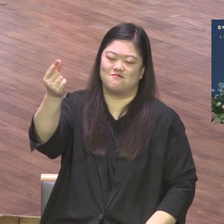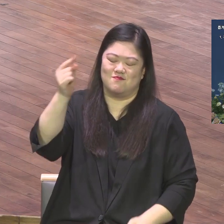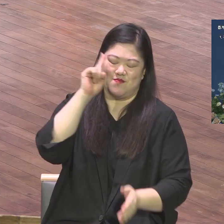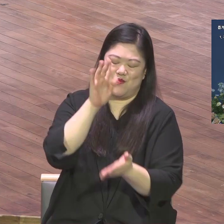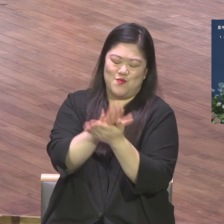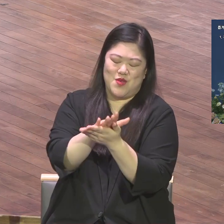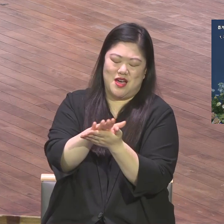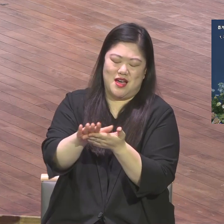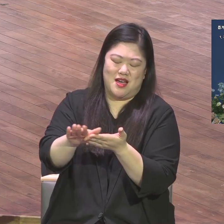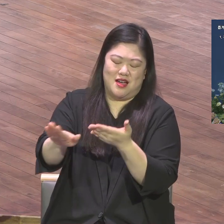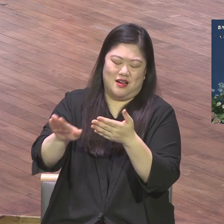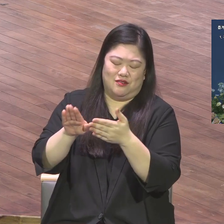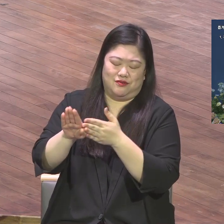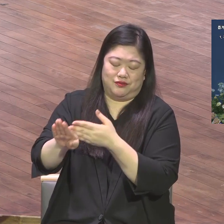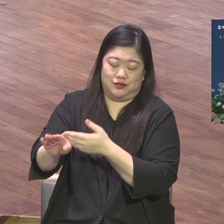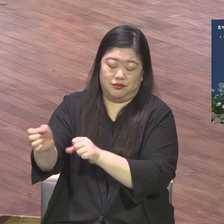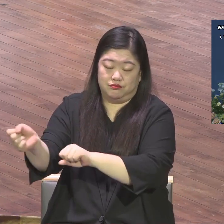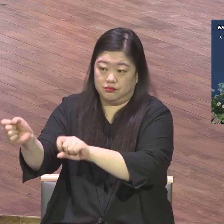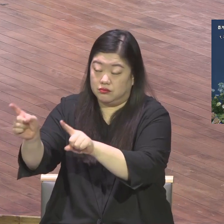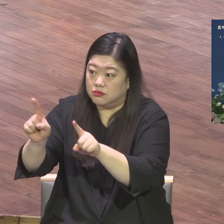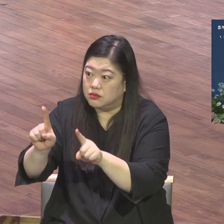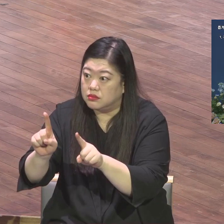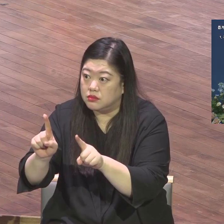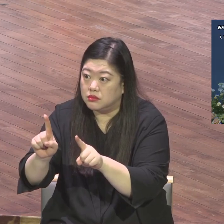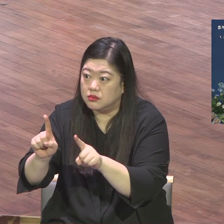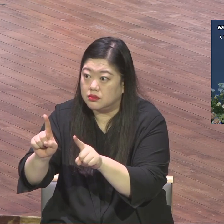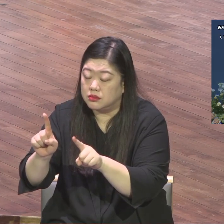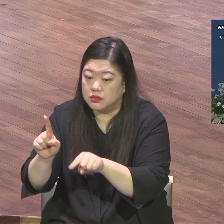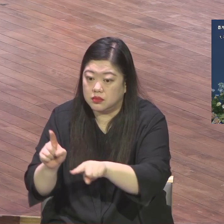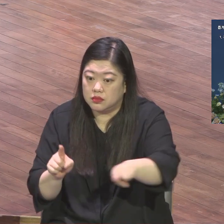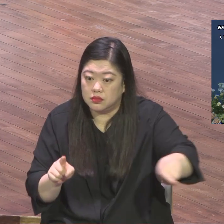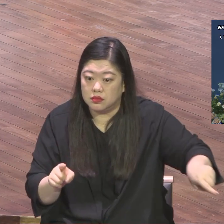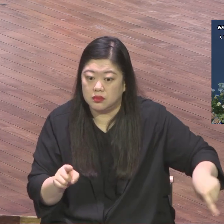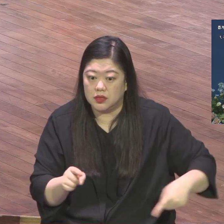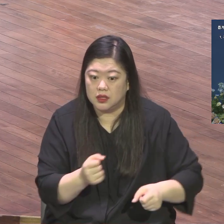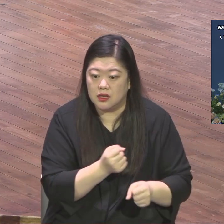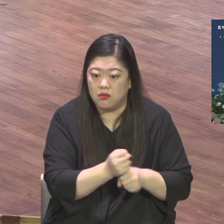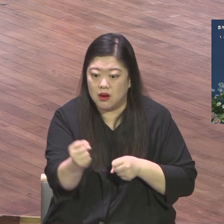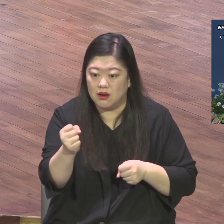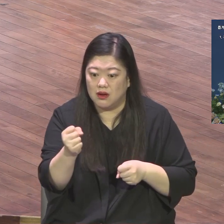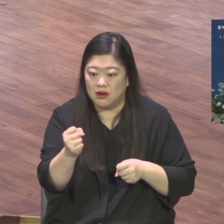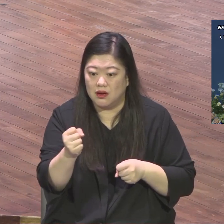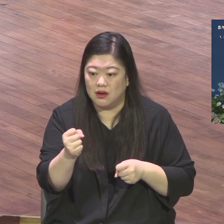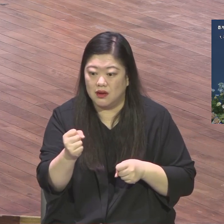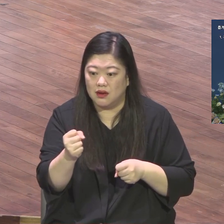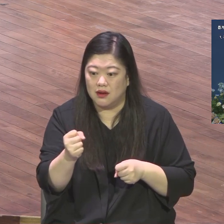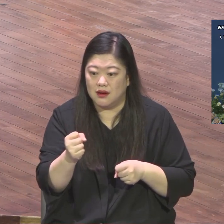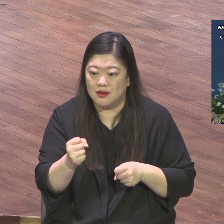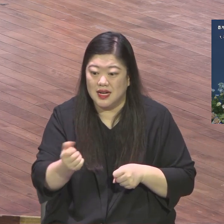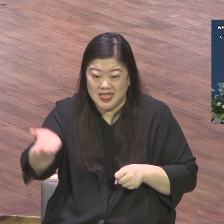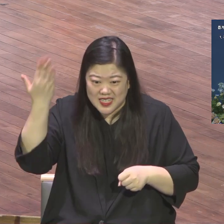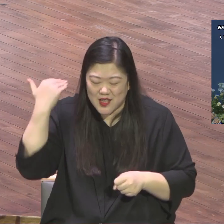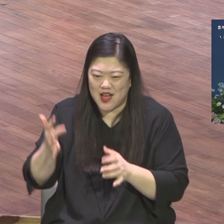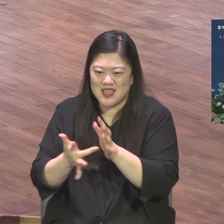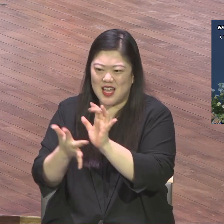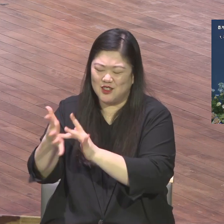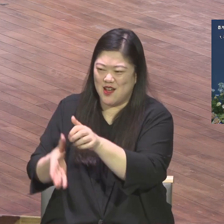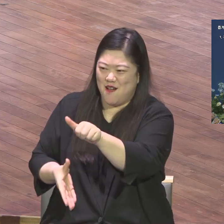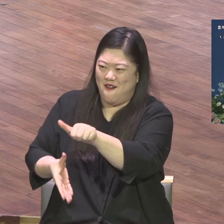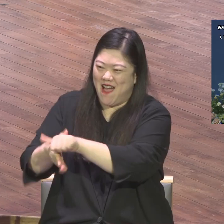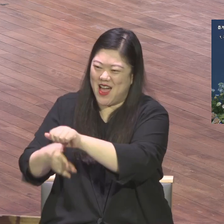이게 청청병력 같은 말이에요. 지금 이래저래 근거에 죽여놨는데 살아났다.